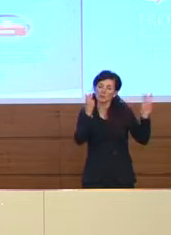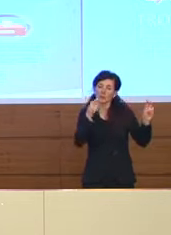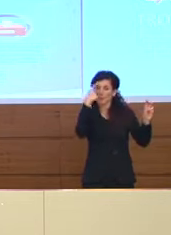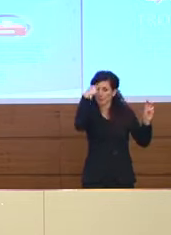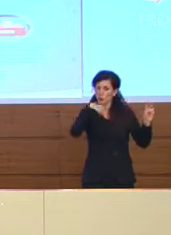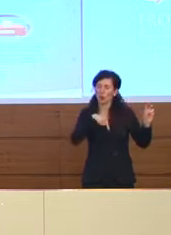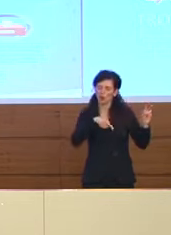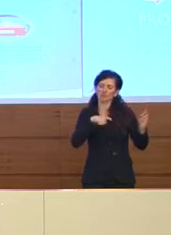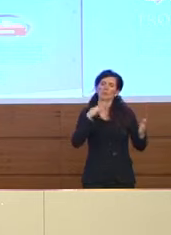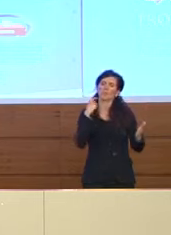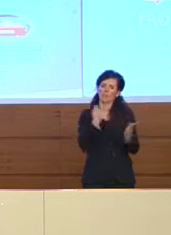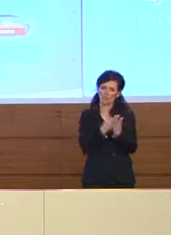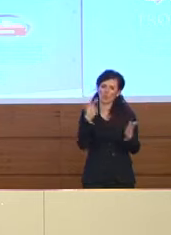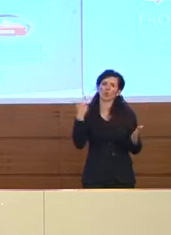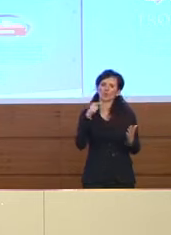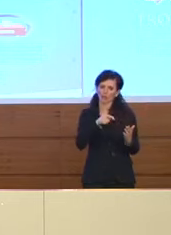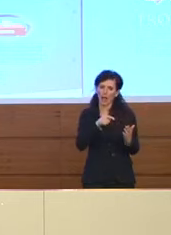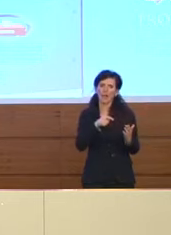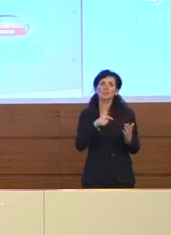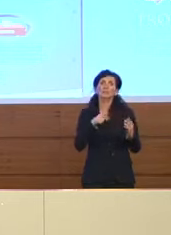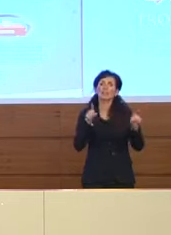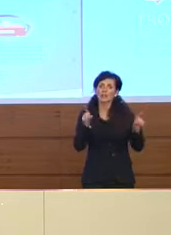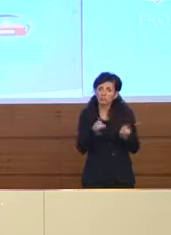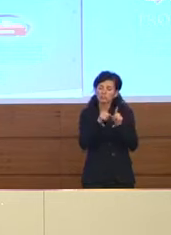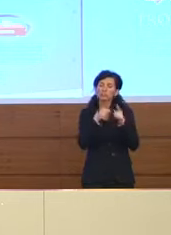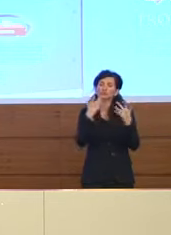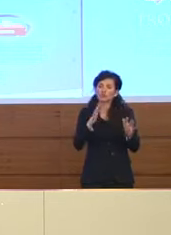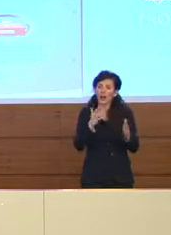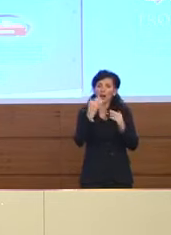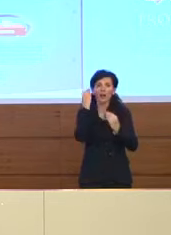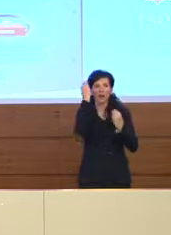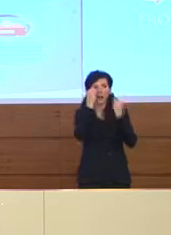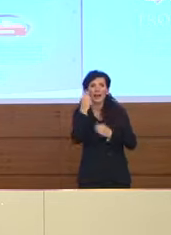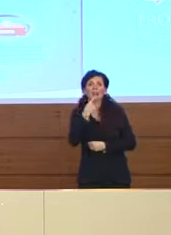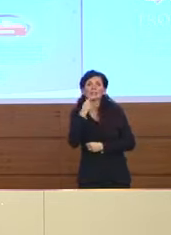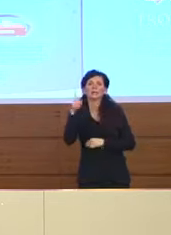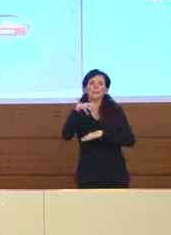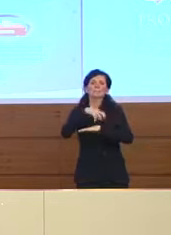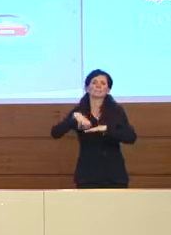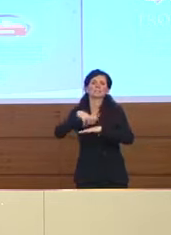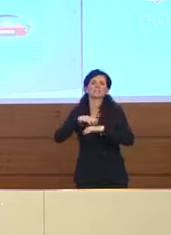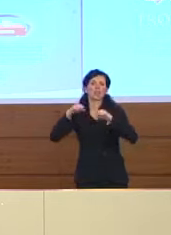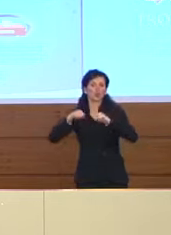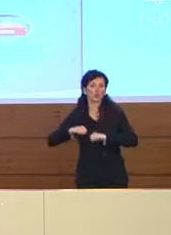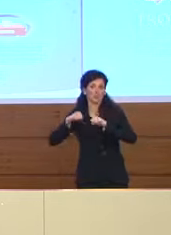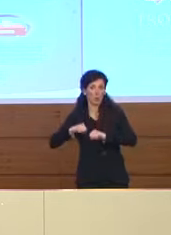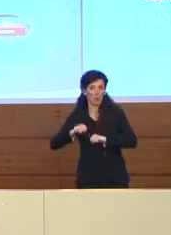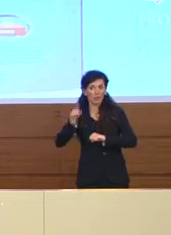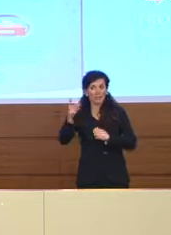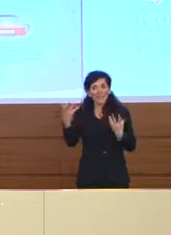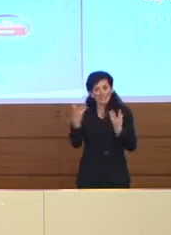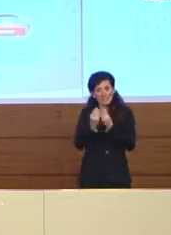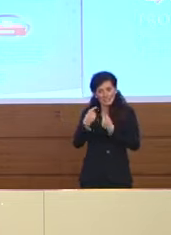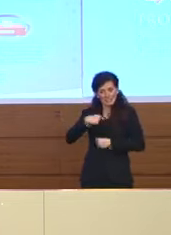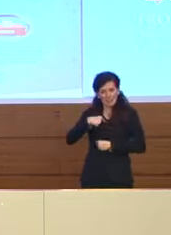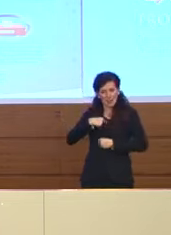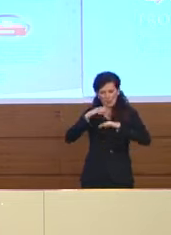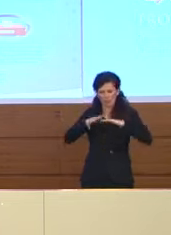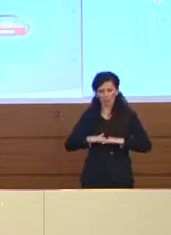per lo stesso ministero della salute che insieme a noi e a